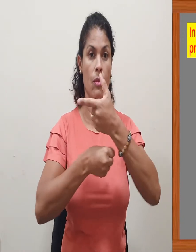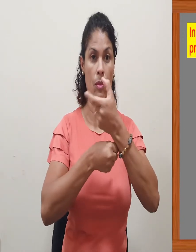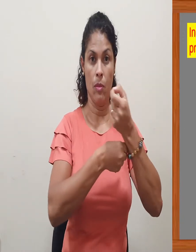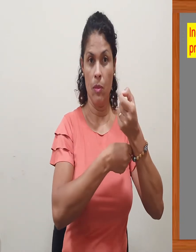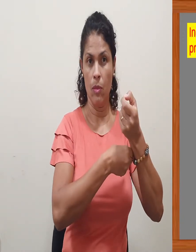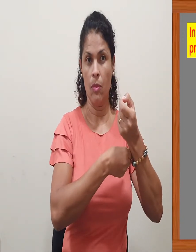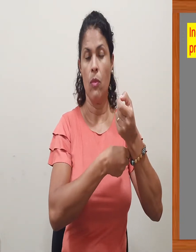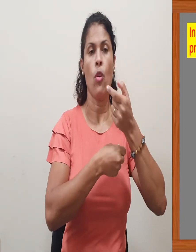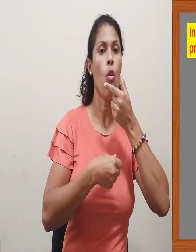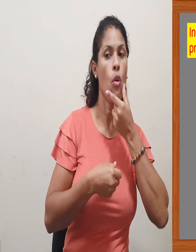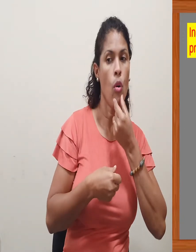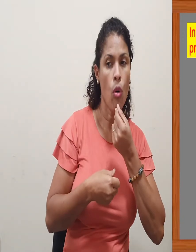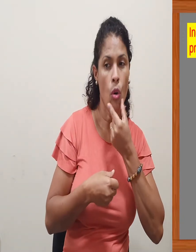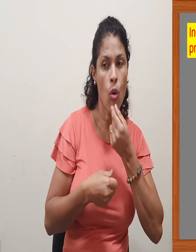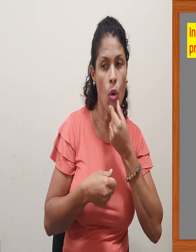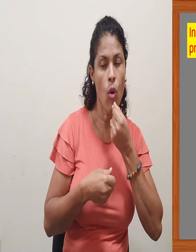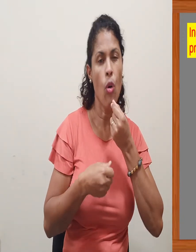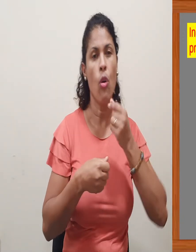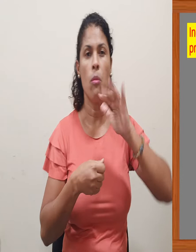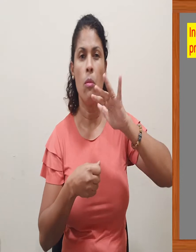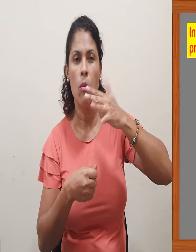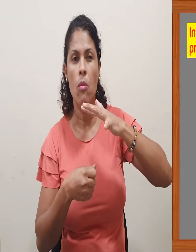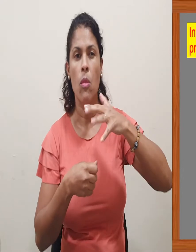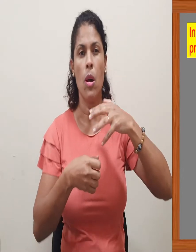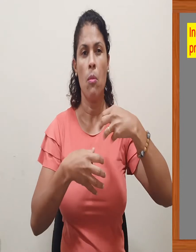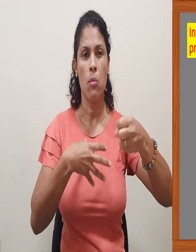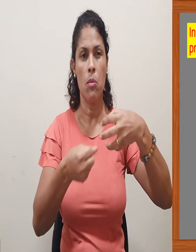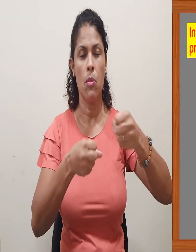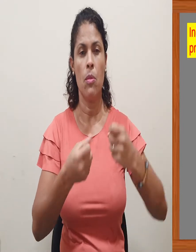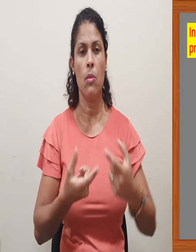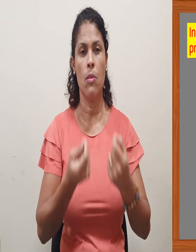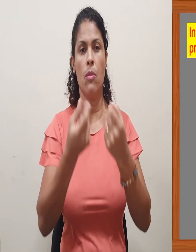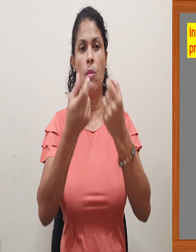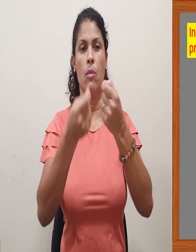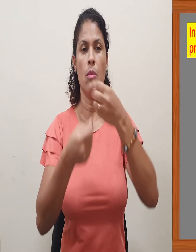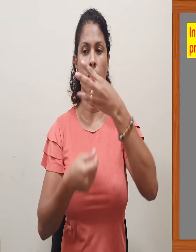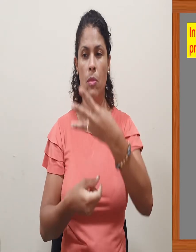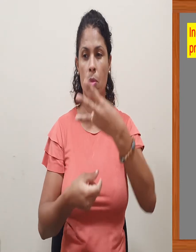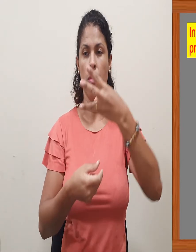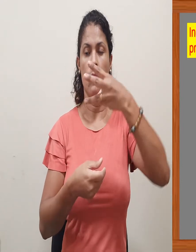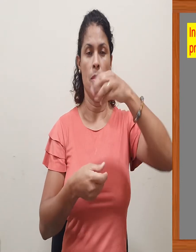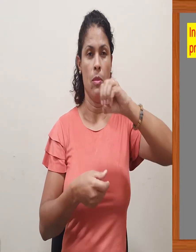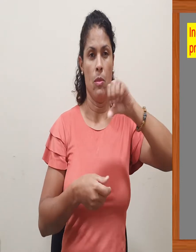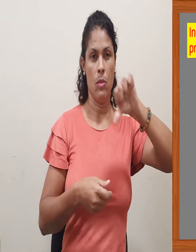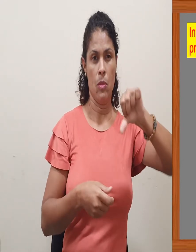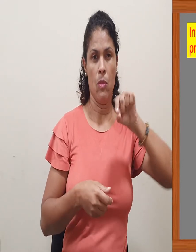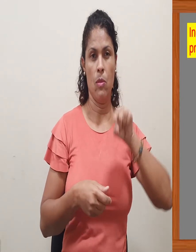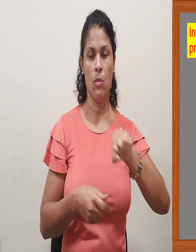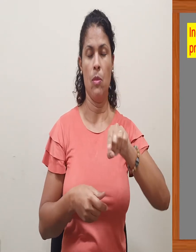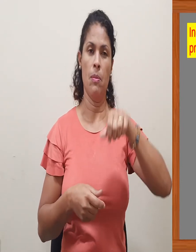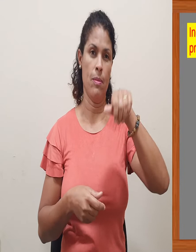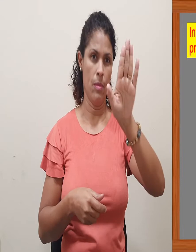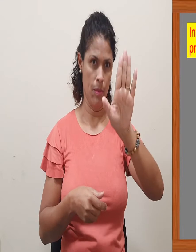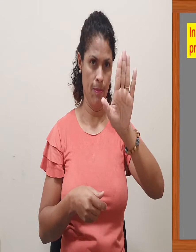Os dados mais recentes do Instituto Nacional do Câncer mostram que em 2020, entre homens,